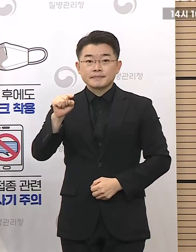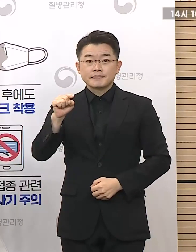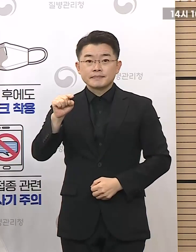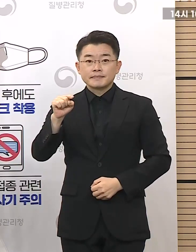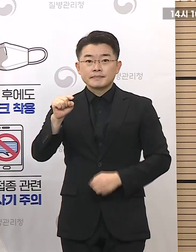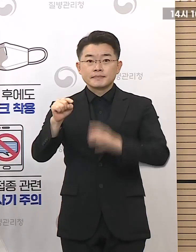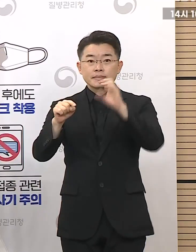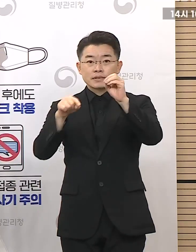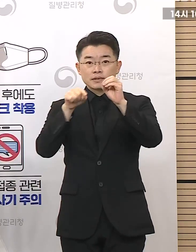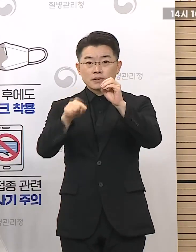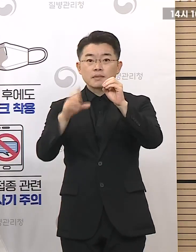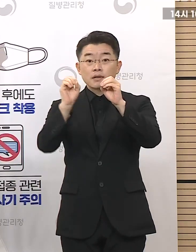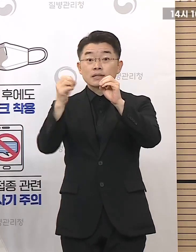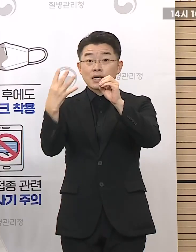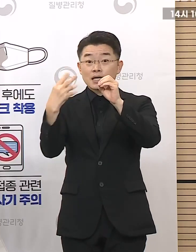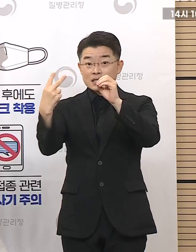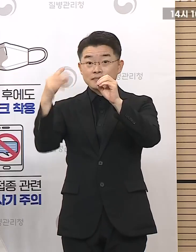중에서는